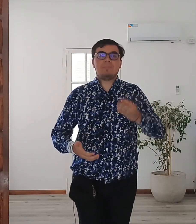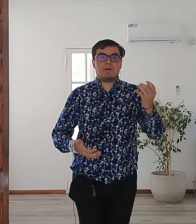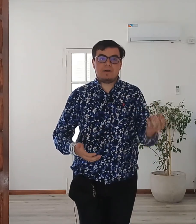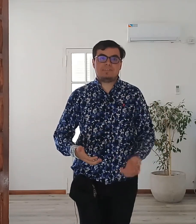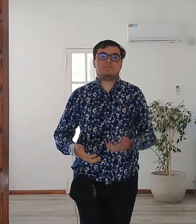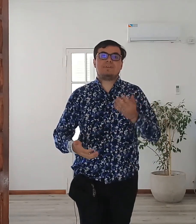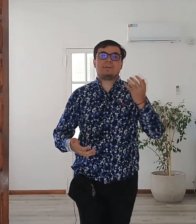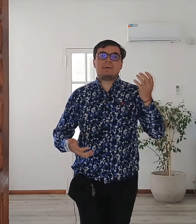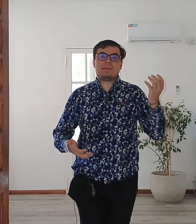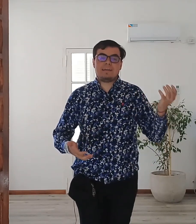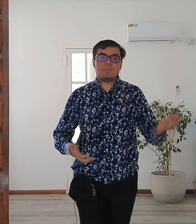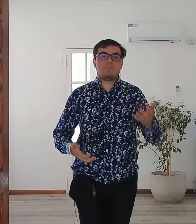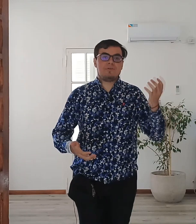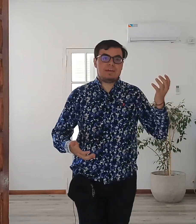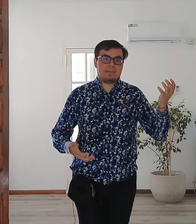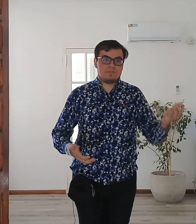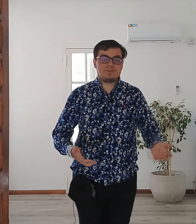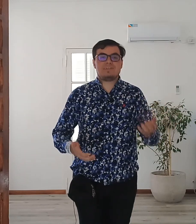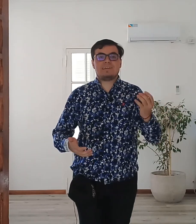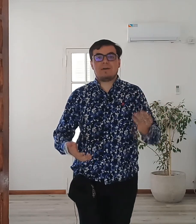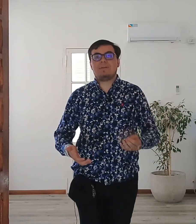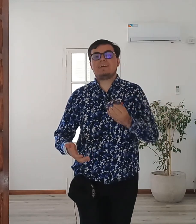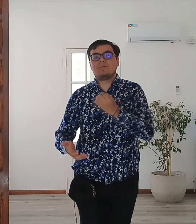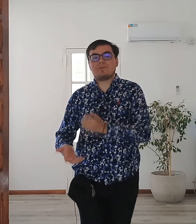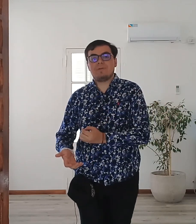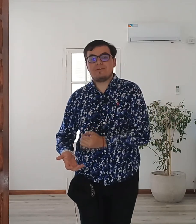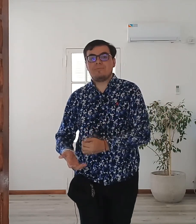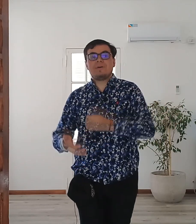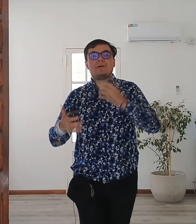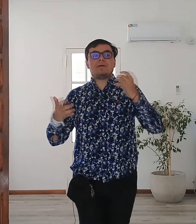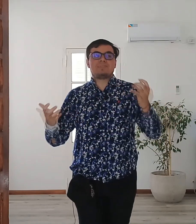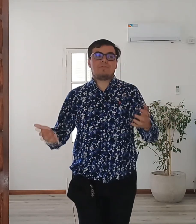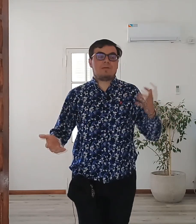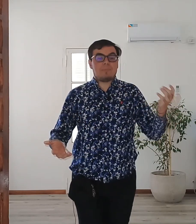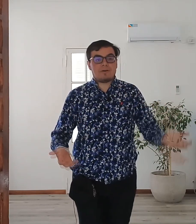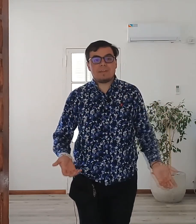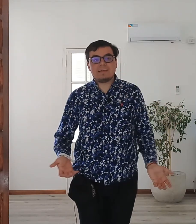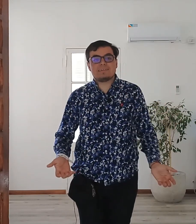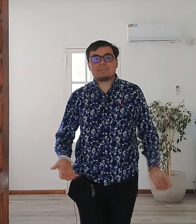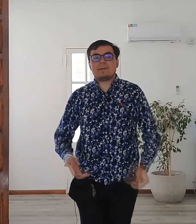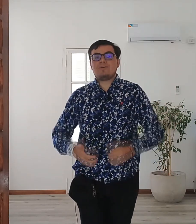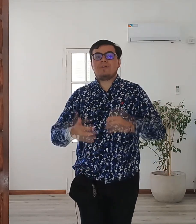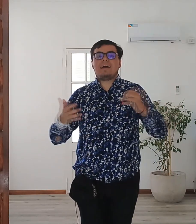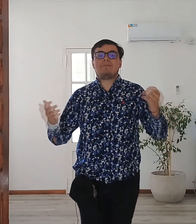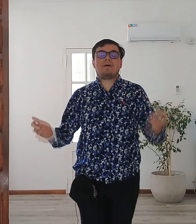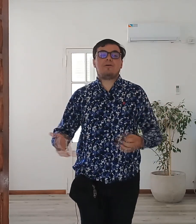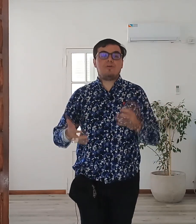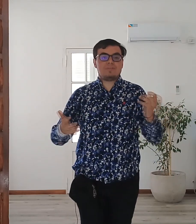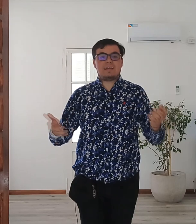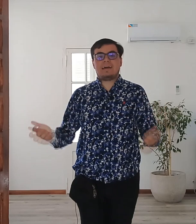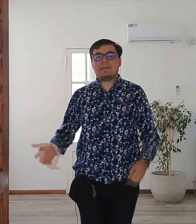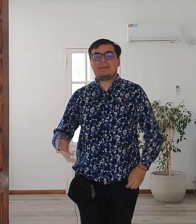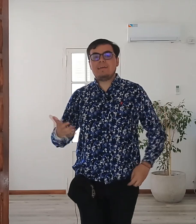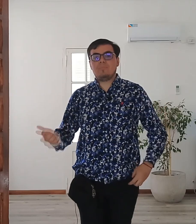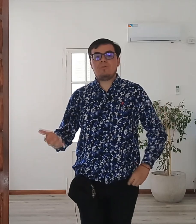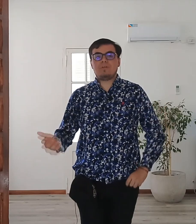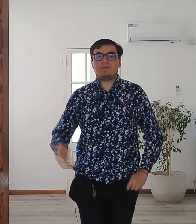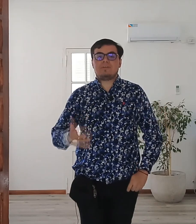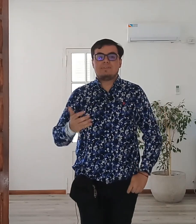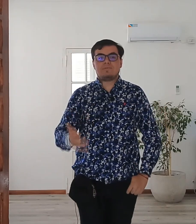mismas ocasiones y en las mismas instituciones en las cuales está prohibido, según las mismas ordenanzas, lo que habla otra cara del limbo jurídico en el que se